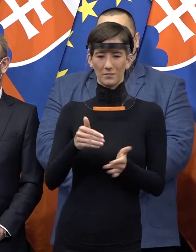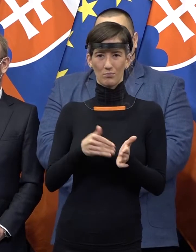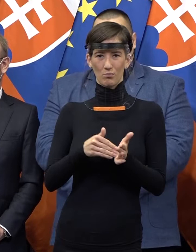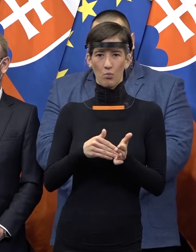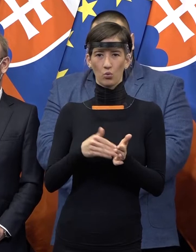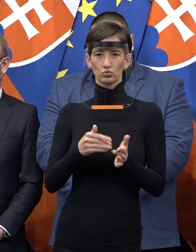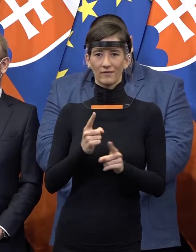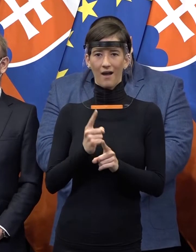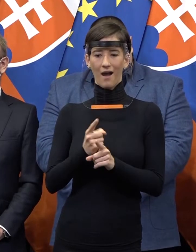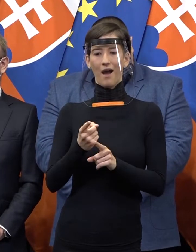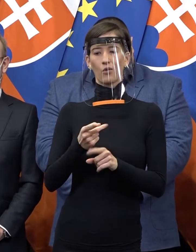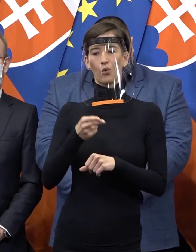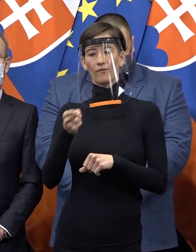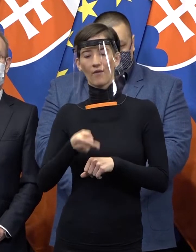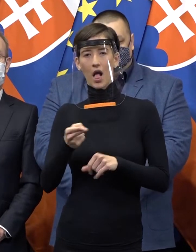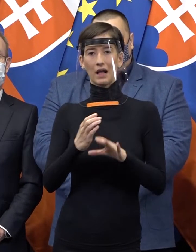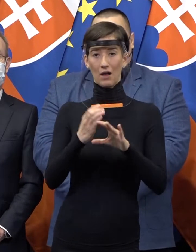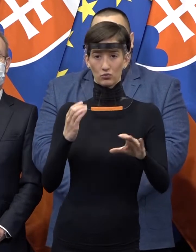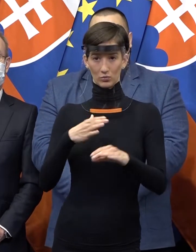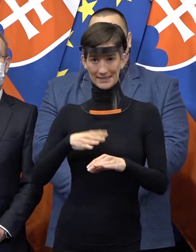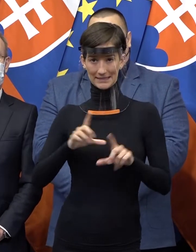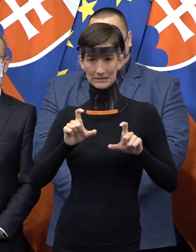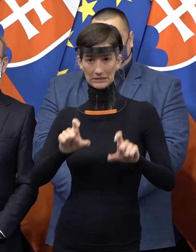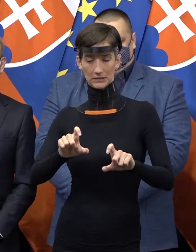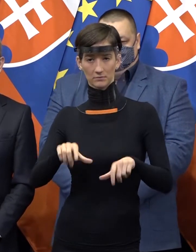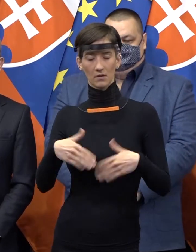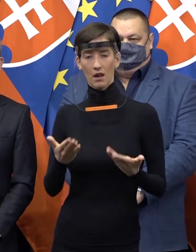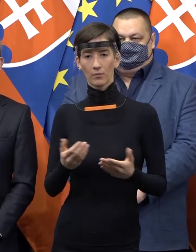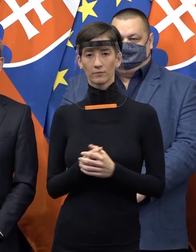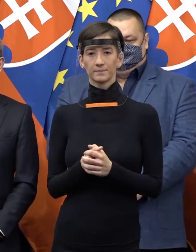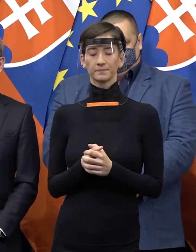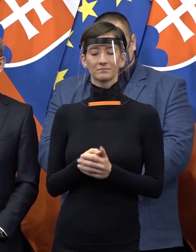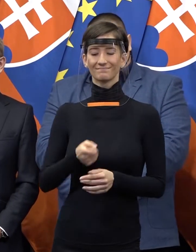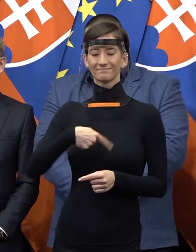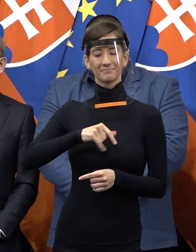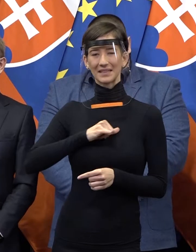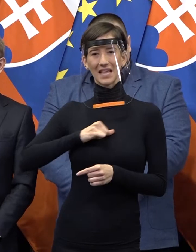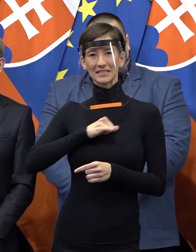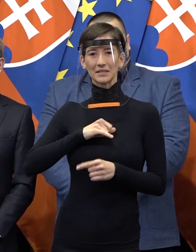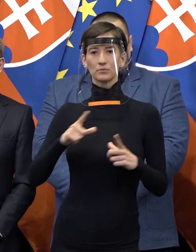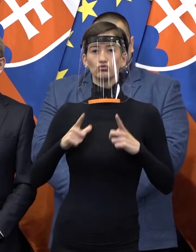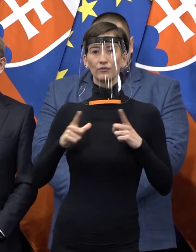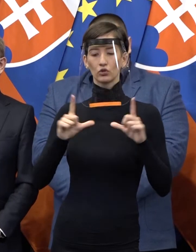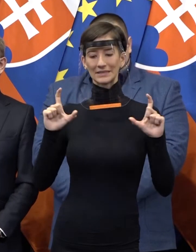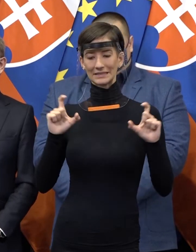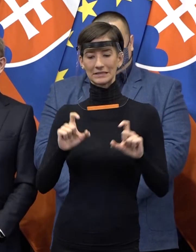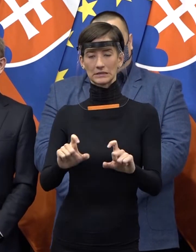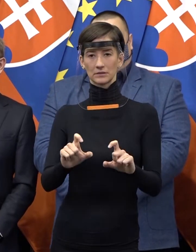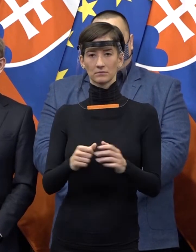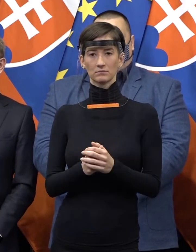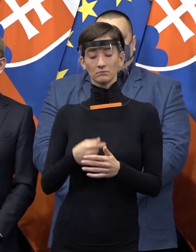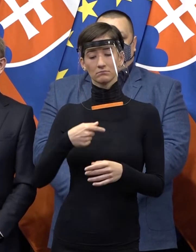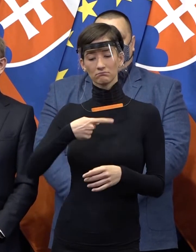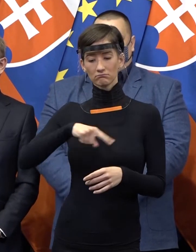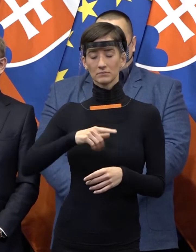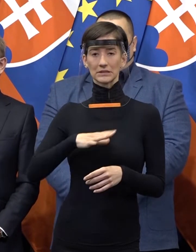hromadnou dopravou, hromadným presunom? Viete, my nechceme, aby sa zastavil život. My chceme prijať rozumné opatrenia, ktoré budú